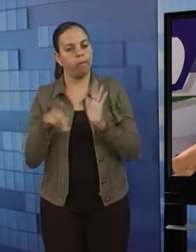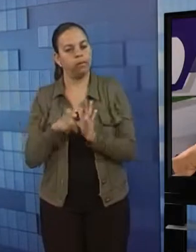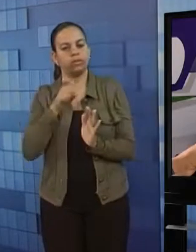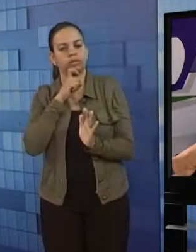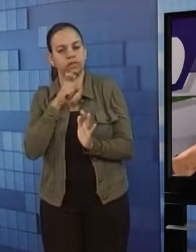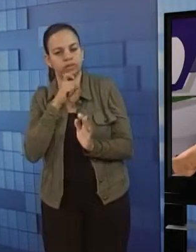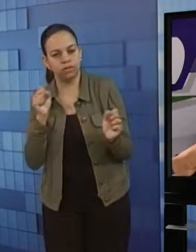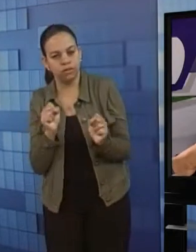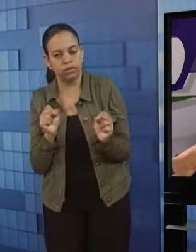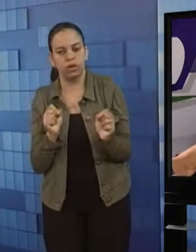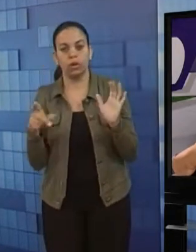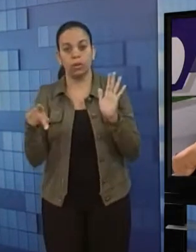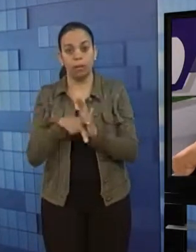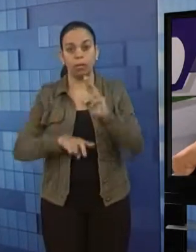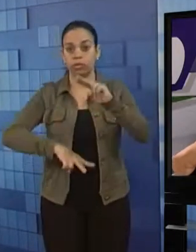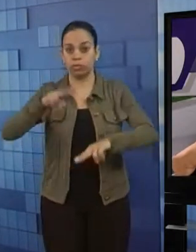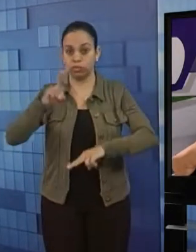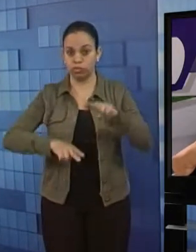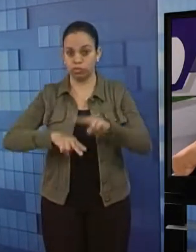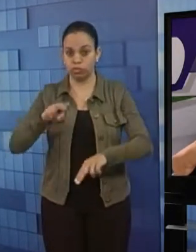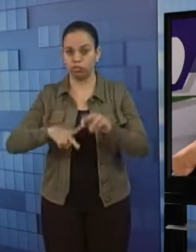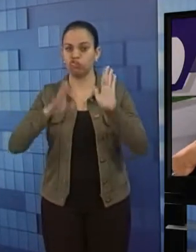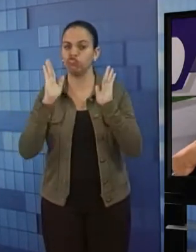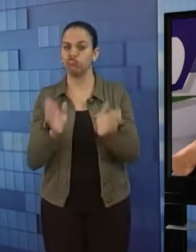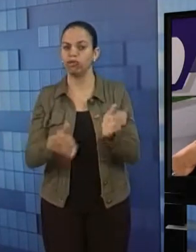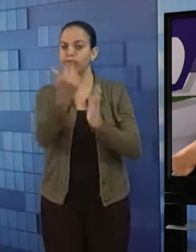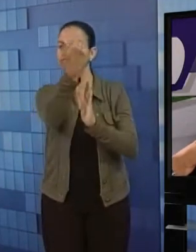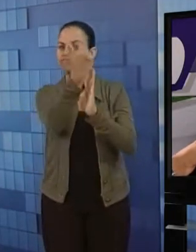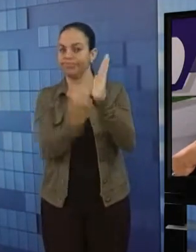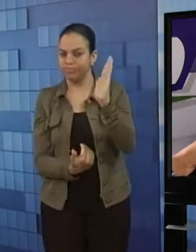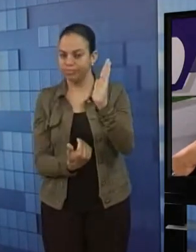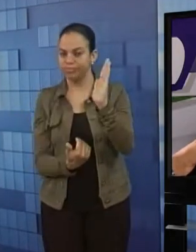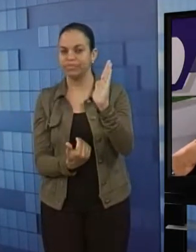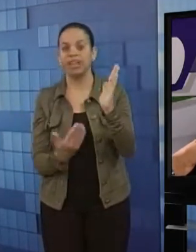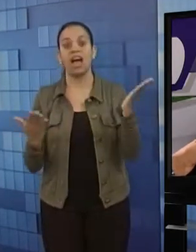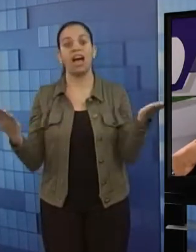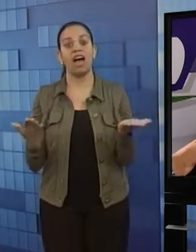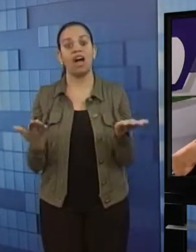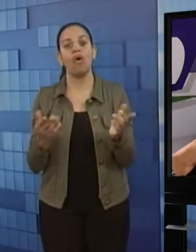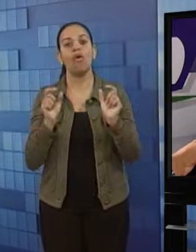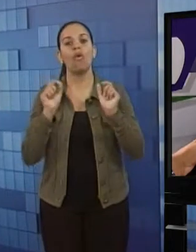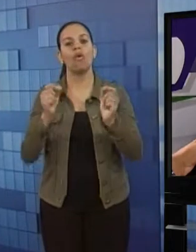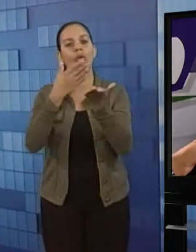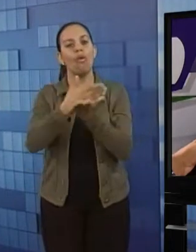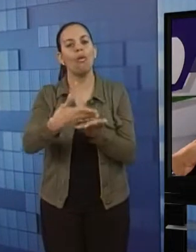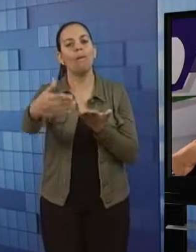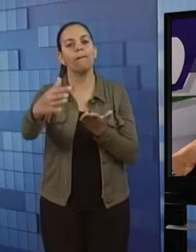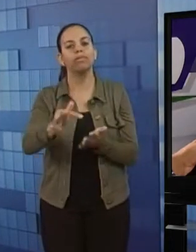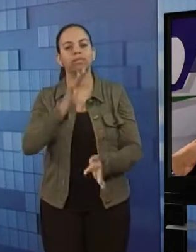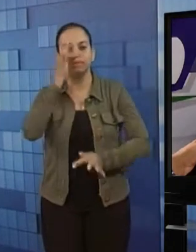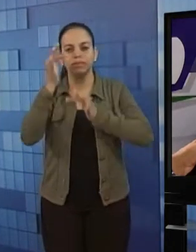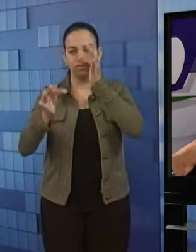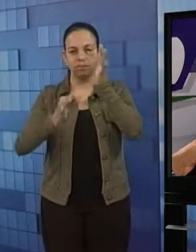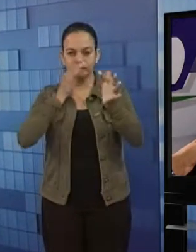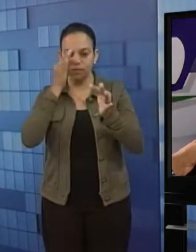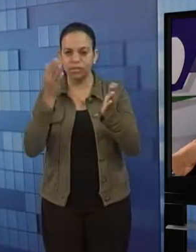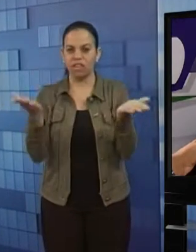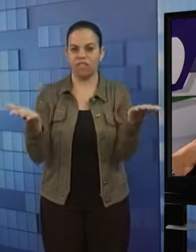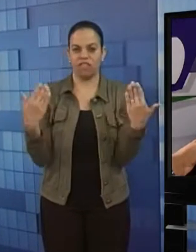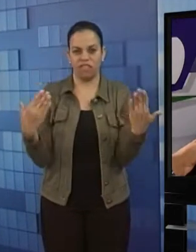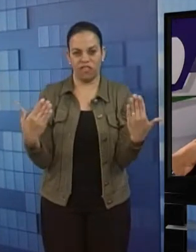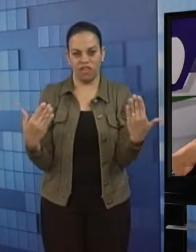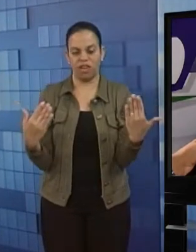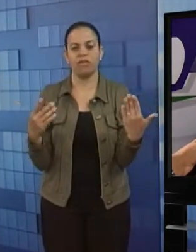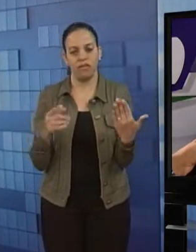inverno do São João, né? Já teve uma liquidação. E agora tem a época que vem a primavera,